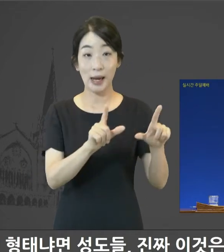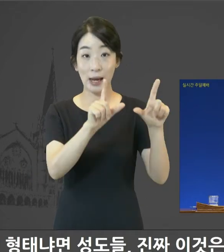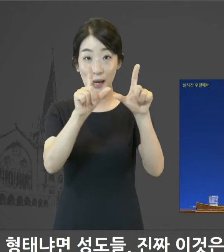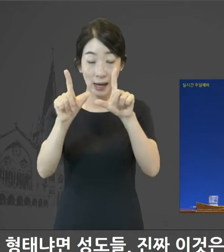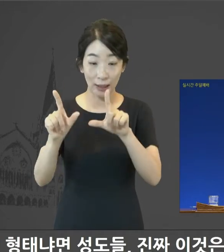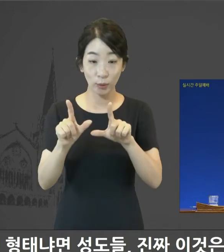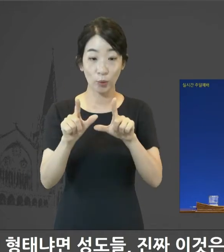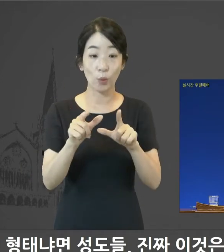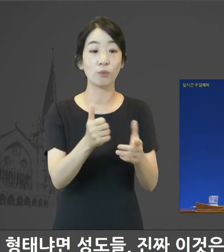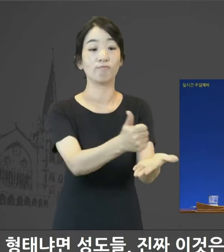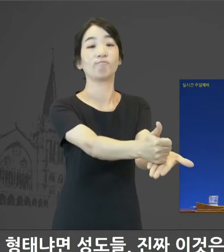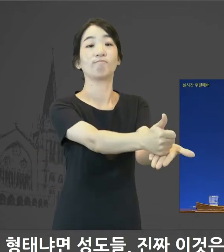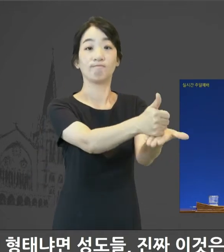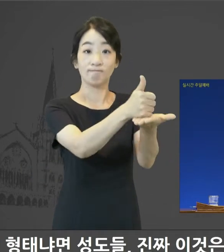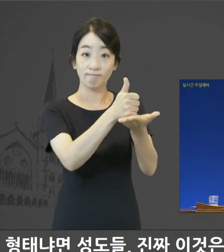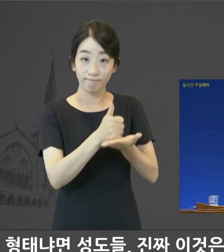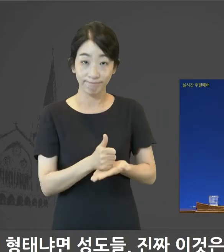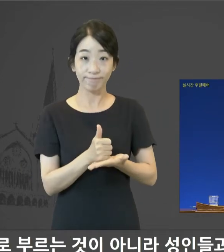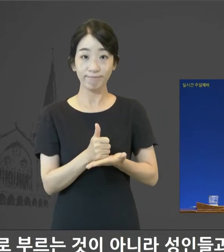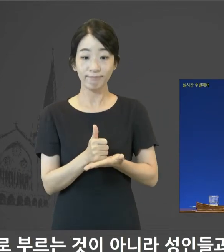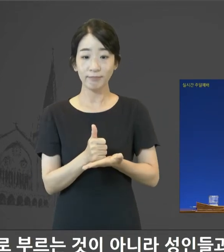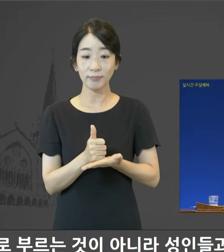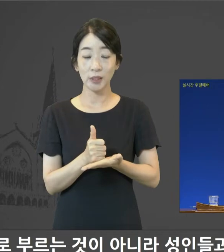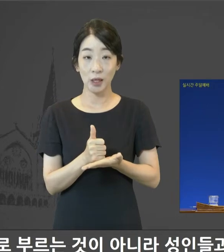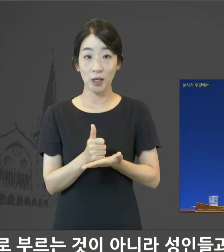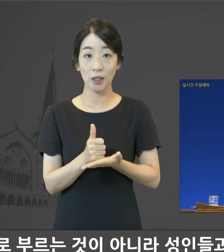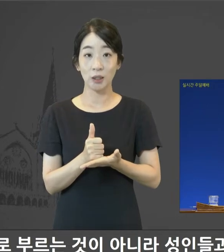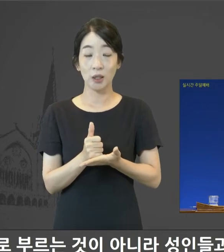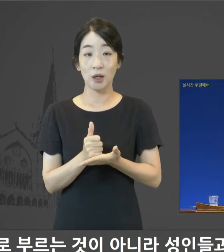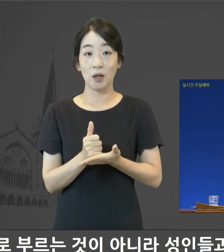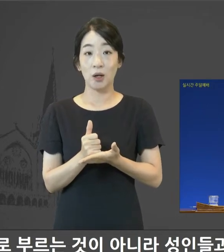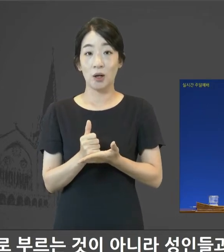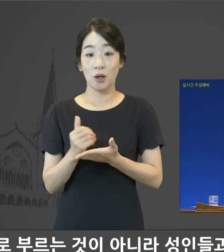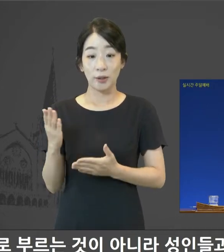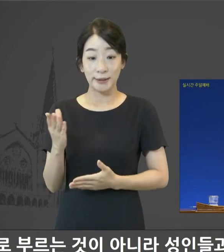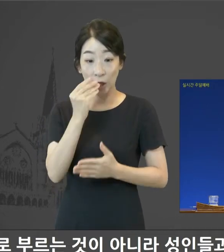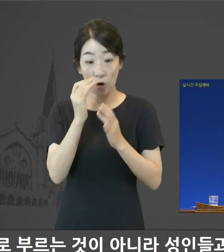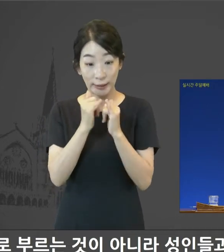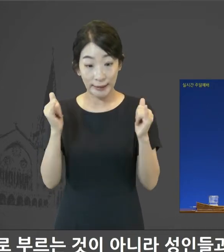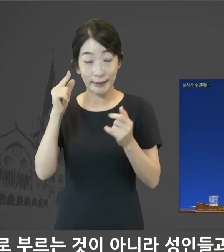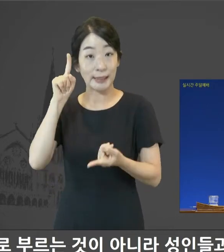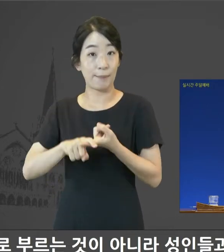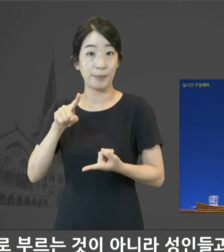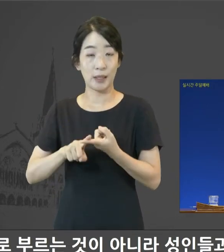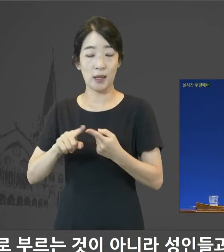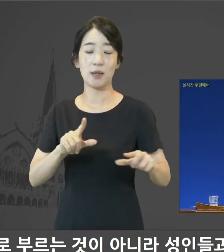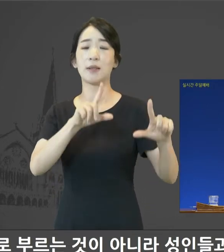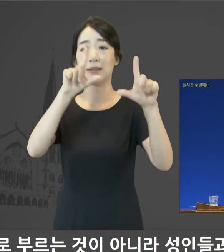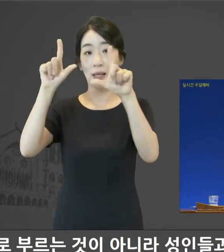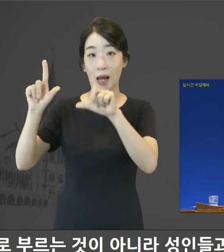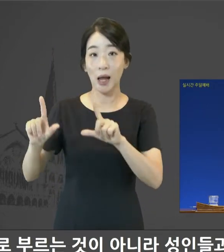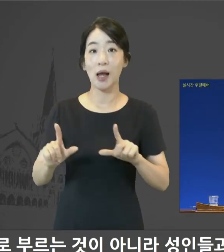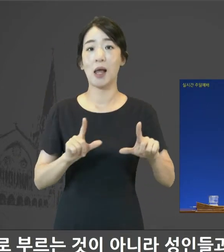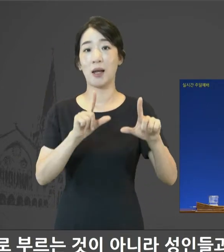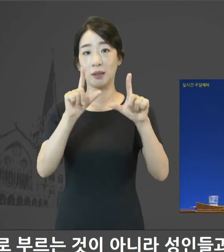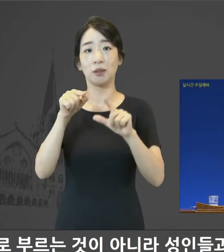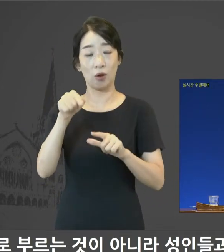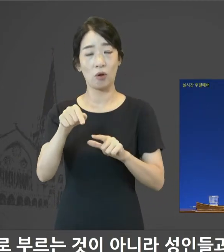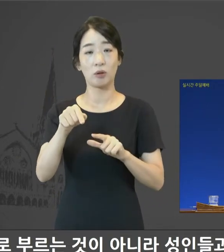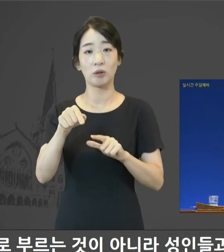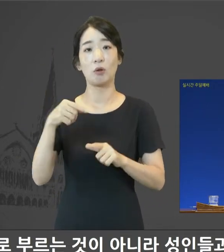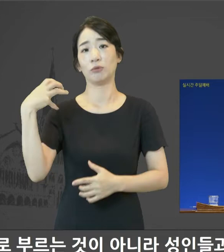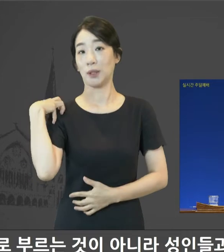살도록 초청받아서 성인들과 성인답게 같이 살아가는 그런 지위를 얻었다는 겁니다. 보통 지위가 아닌